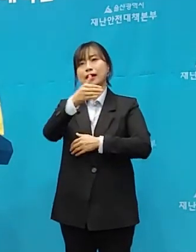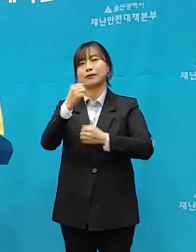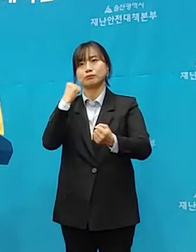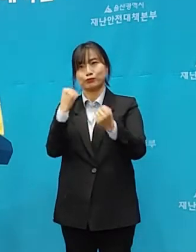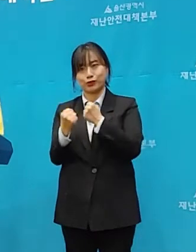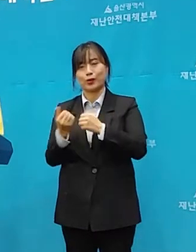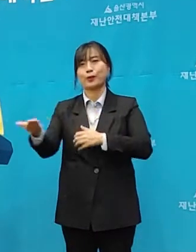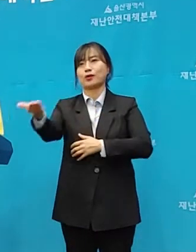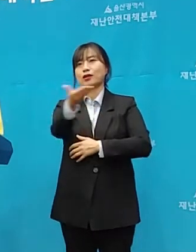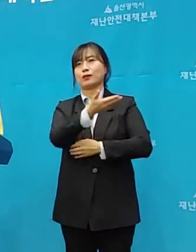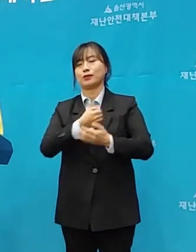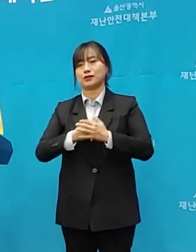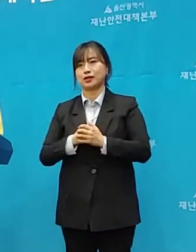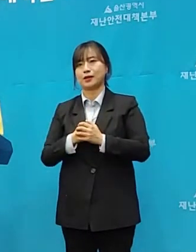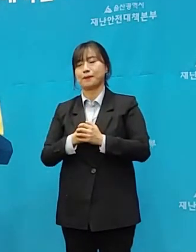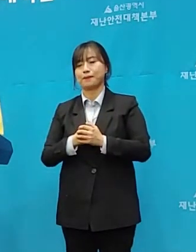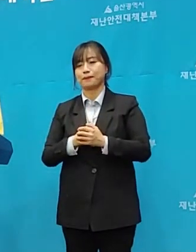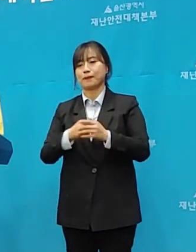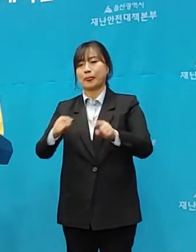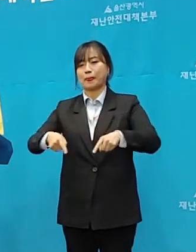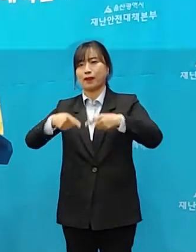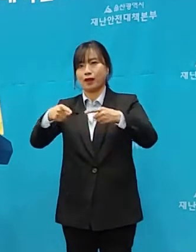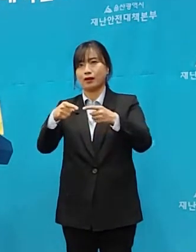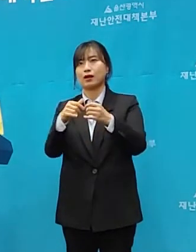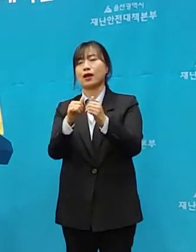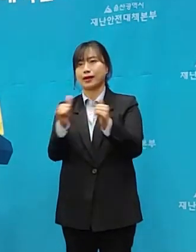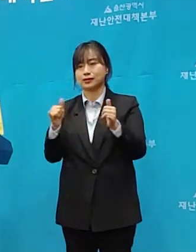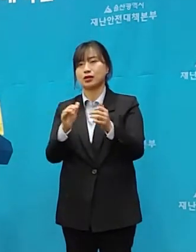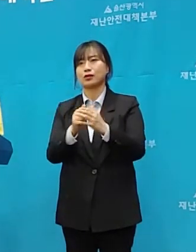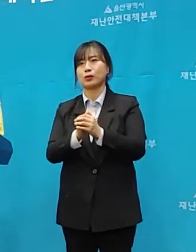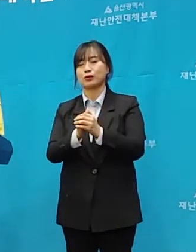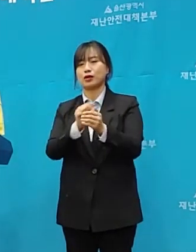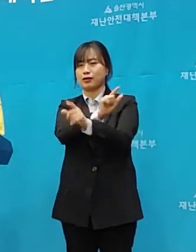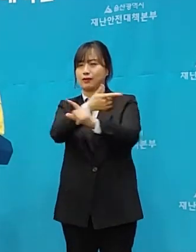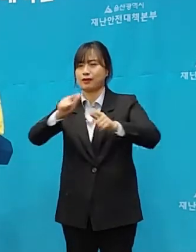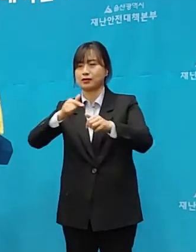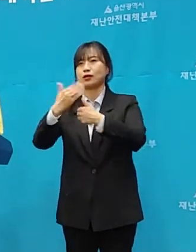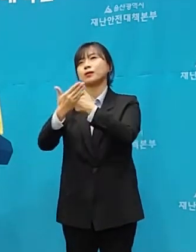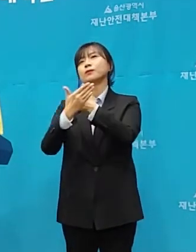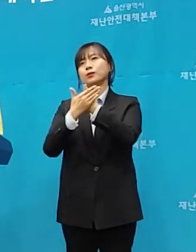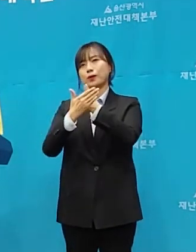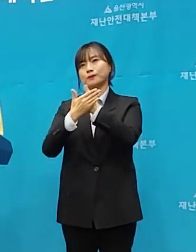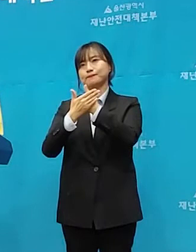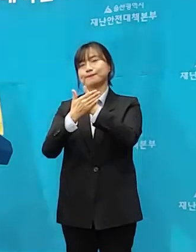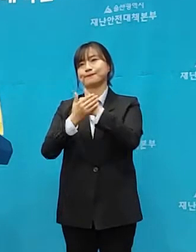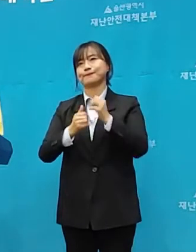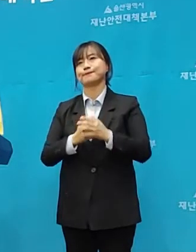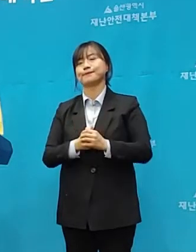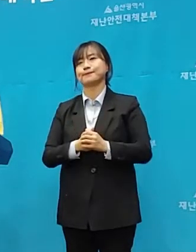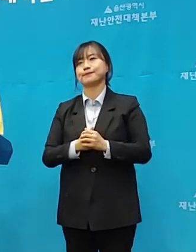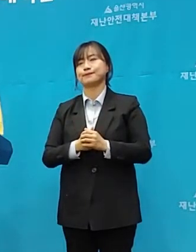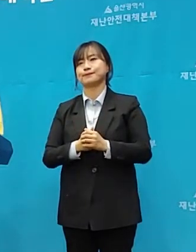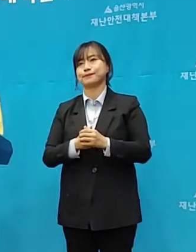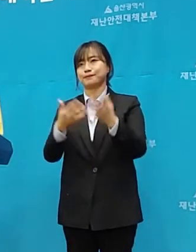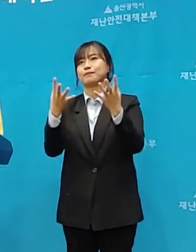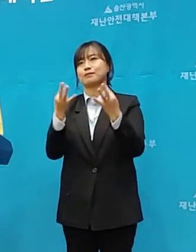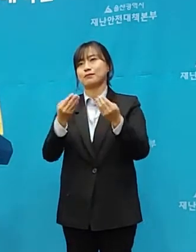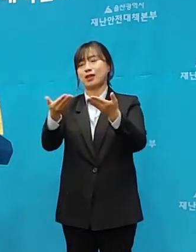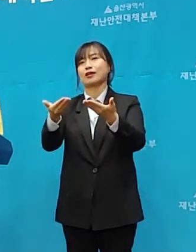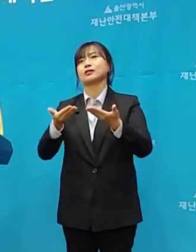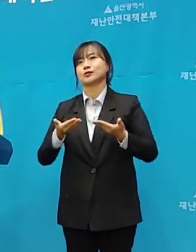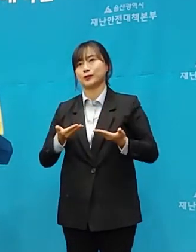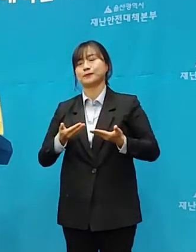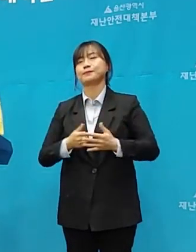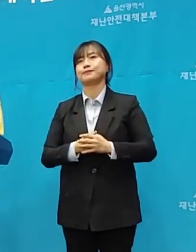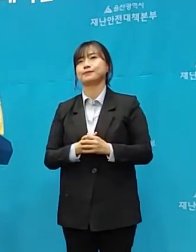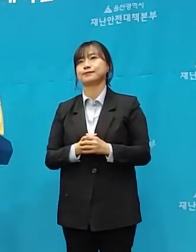주민들께서는 이재민과 현장 인력들을 위한 각종 지원과 도움의 손길을